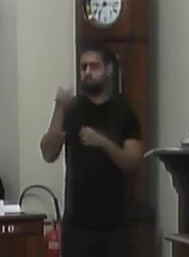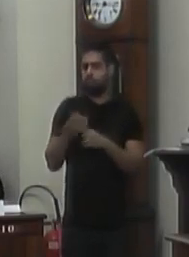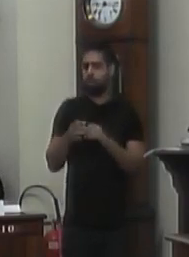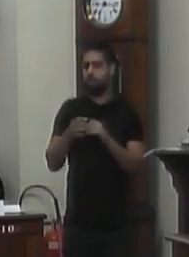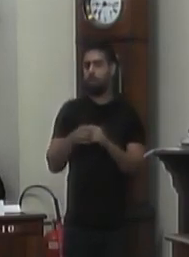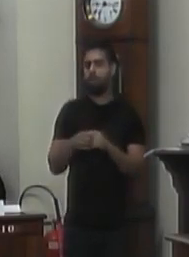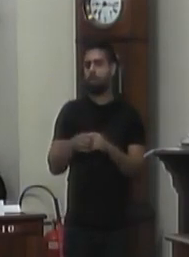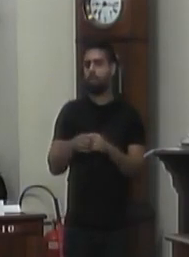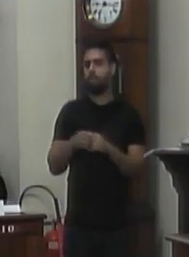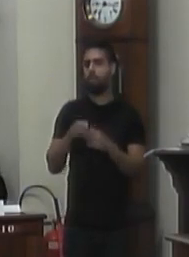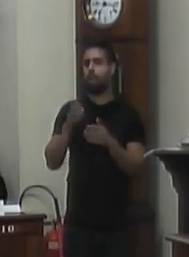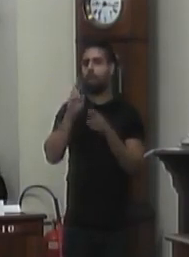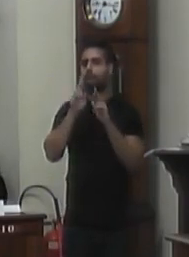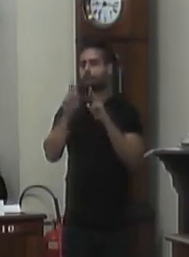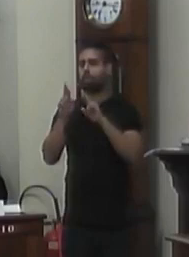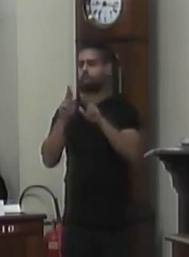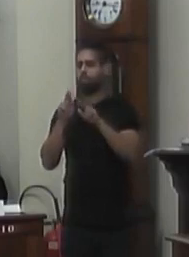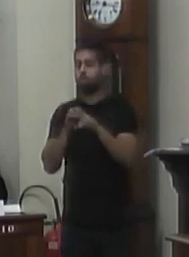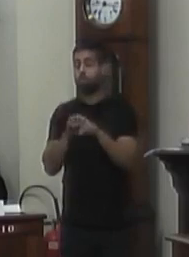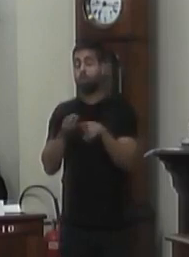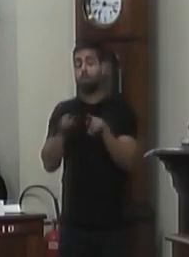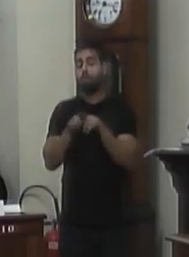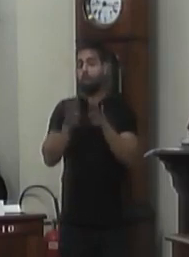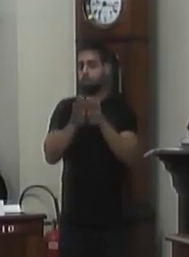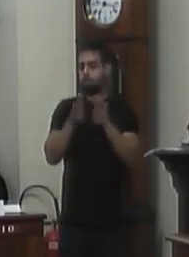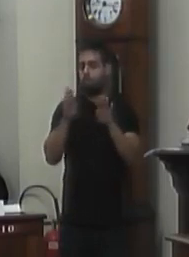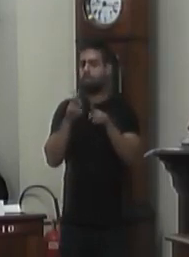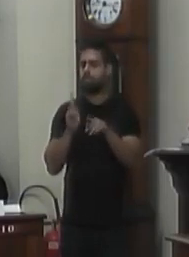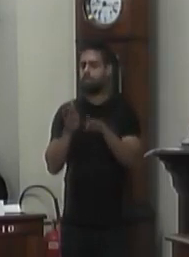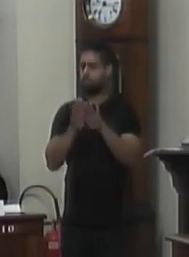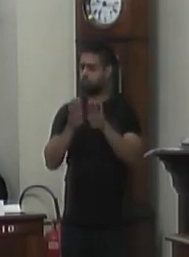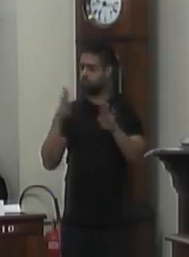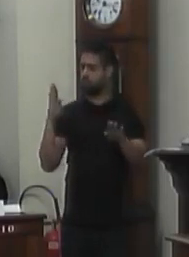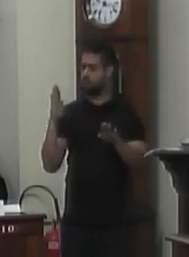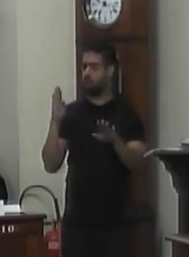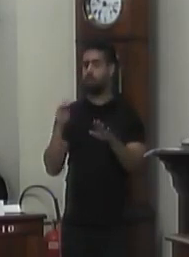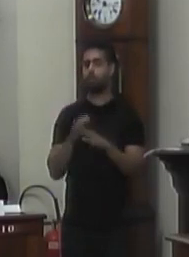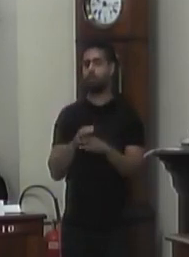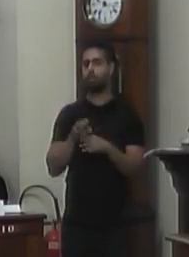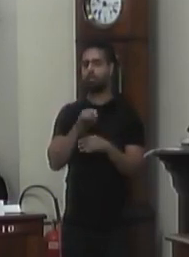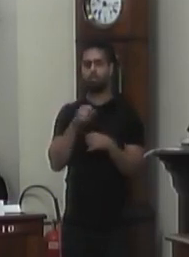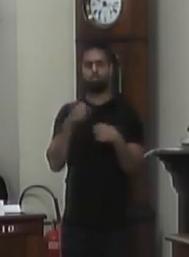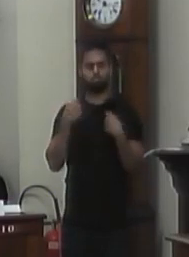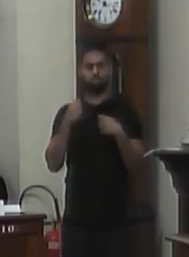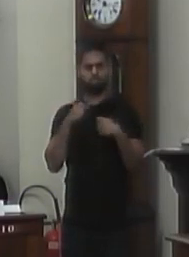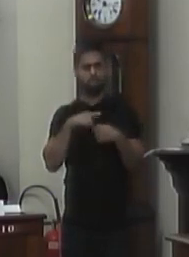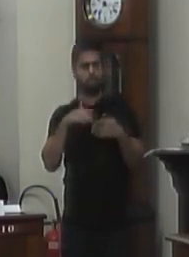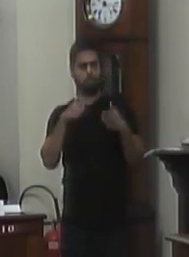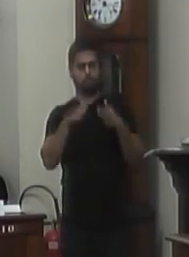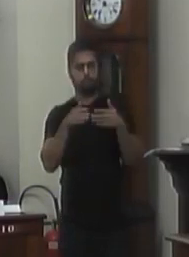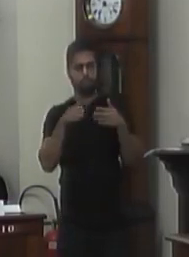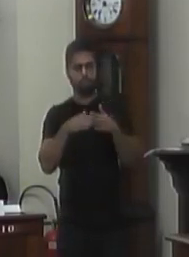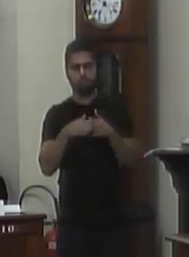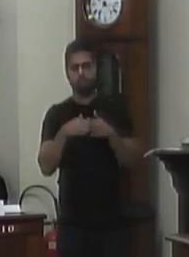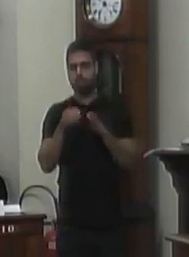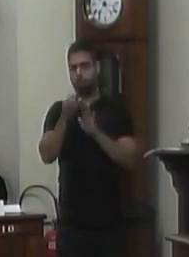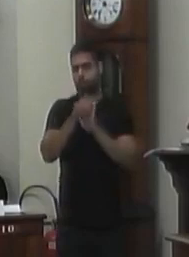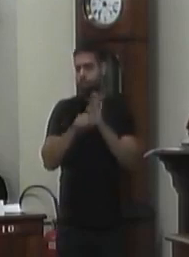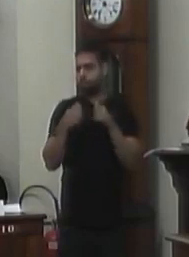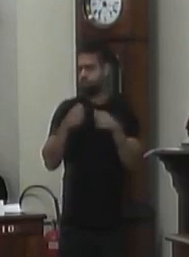as portas da Secretaria de Fazenda estão sempre abertas, independente de requerimento, independente de